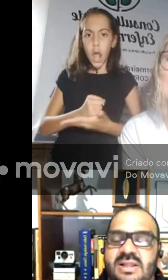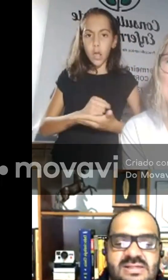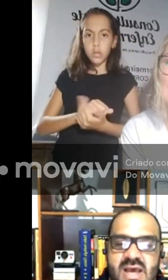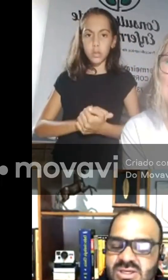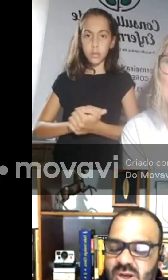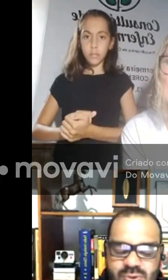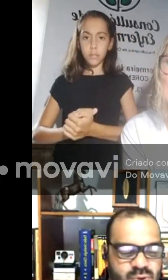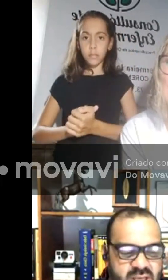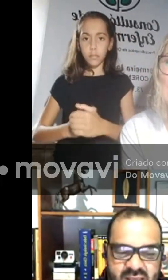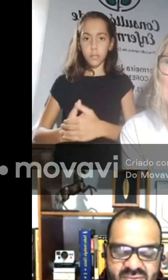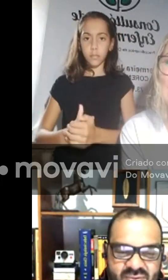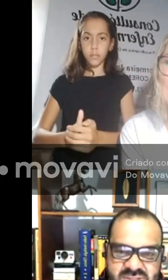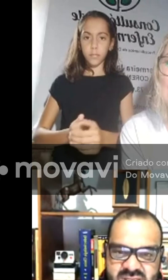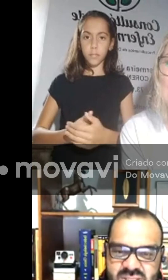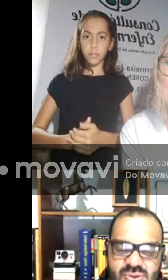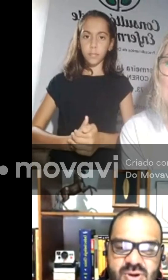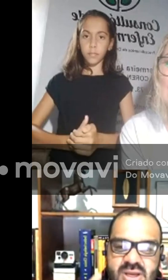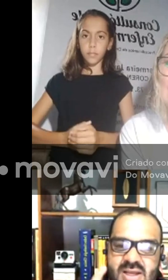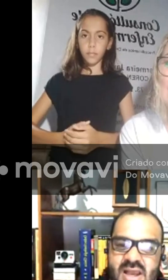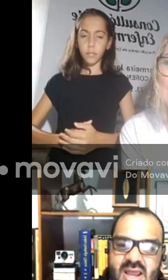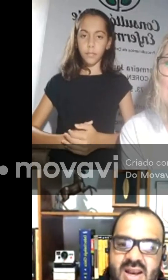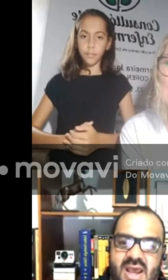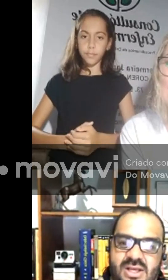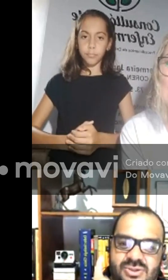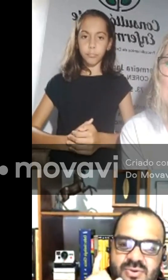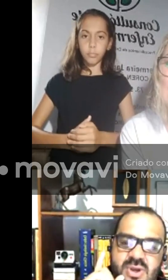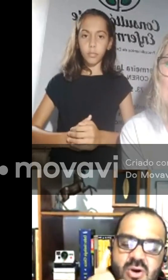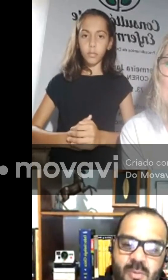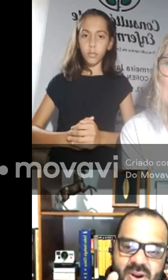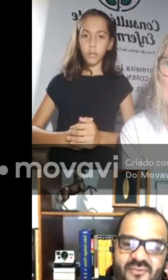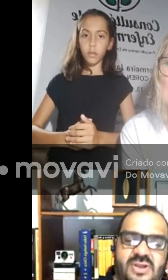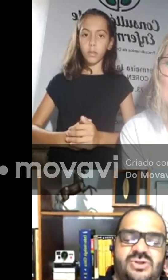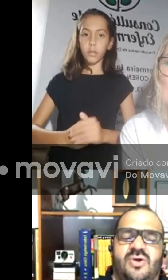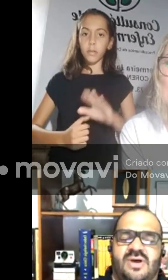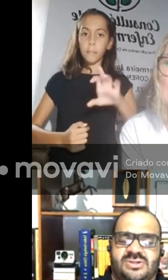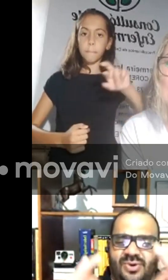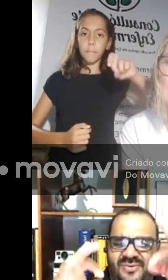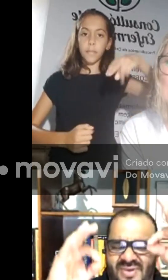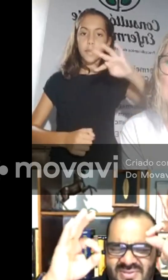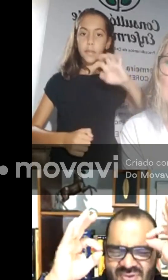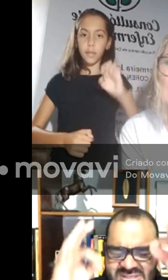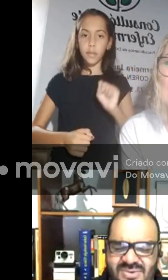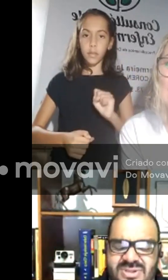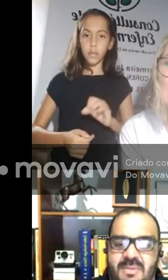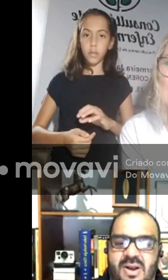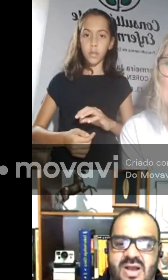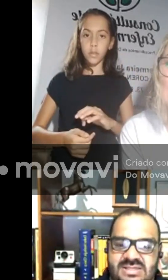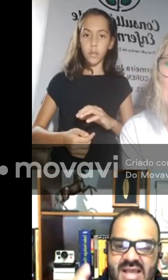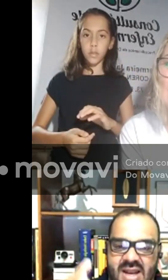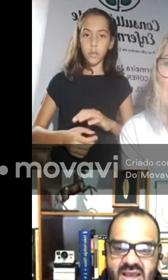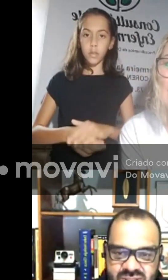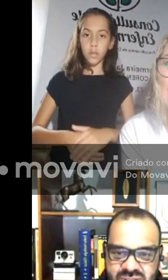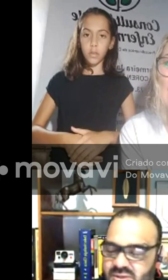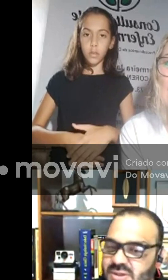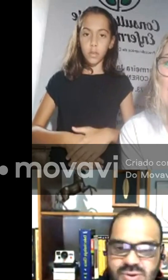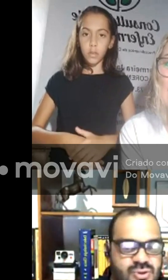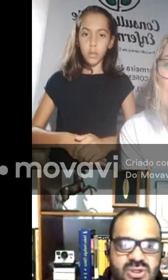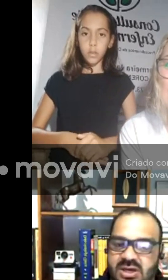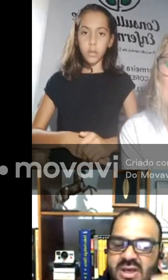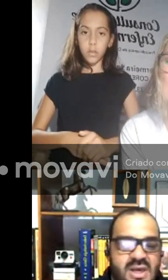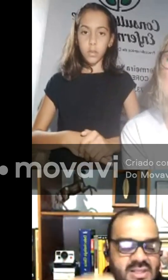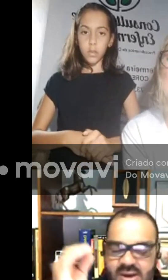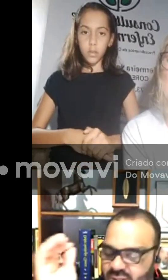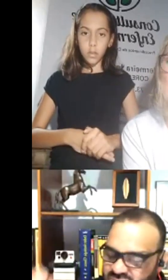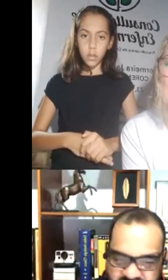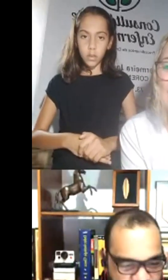E nessa região toda aí que ela vem fazendo assessoria, Ernesto, o prefeito de Nova Açores, vem fazendo um trabalho excelente. Não sou